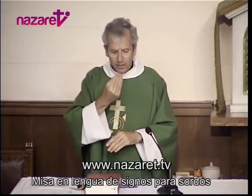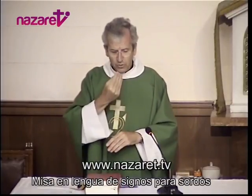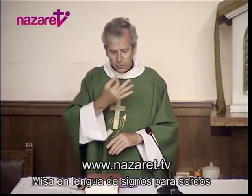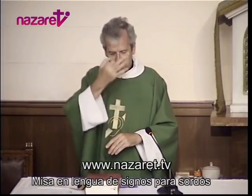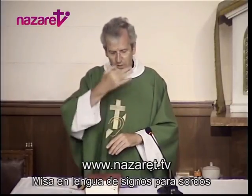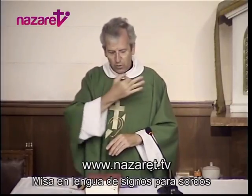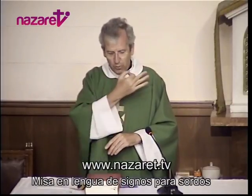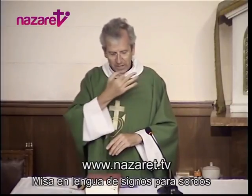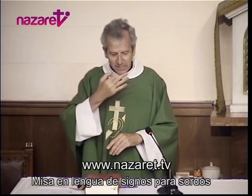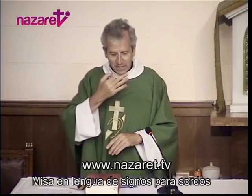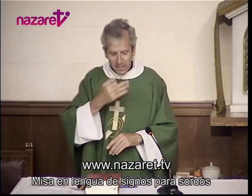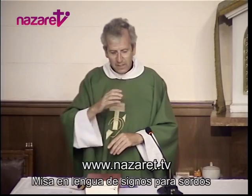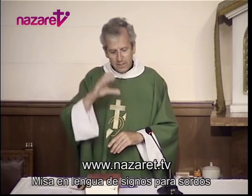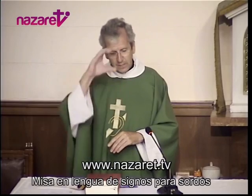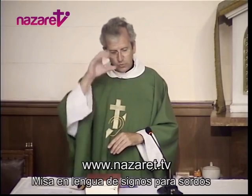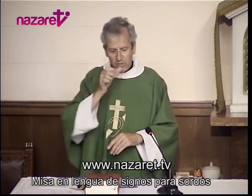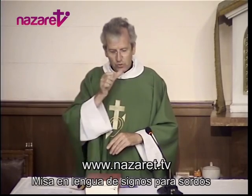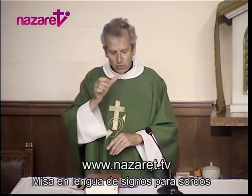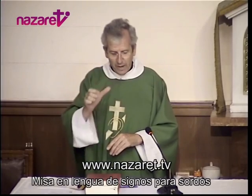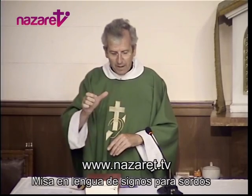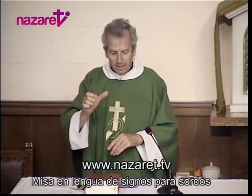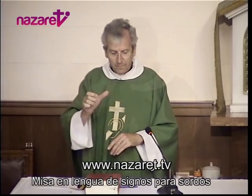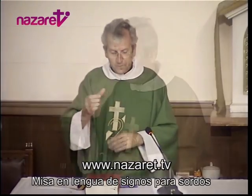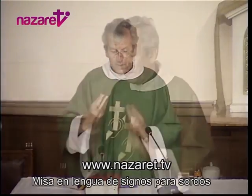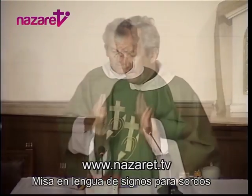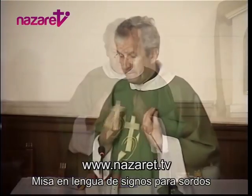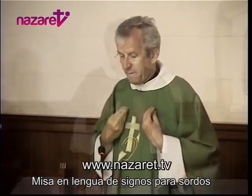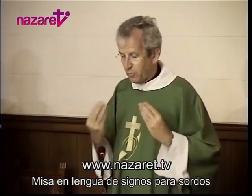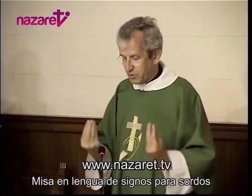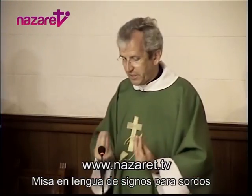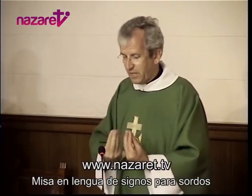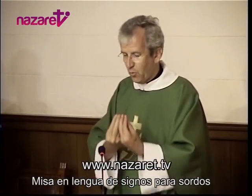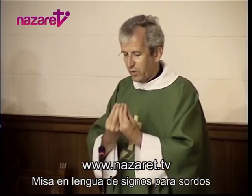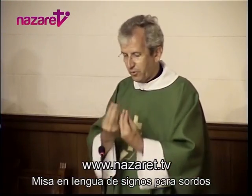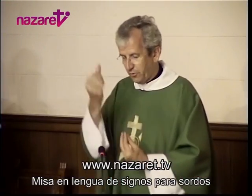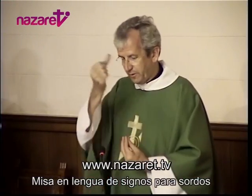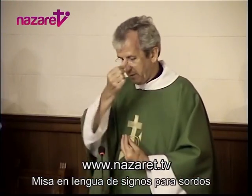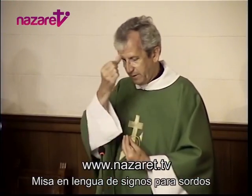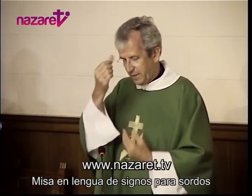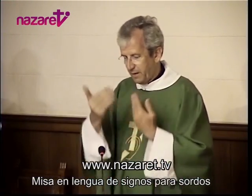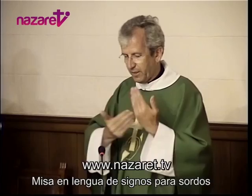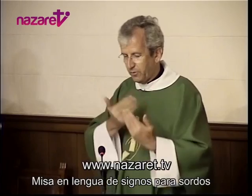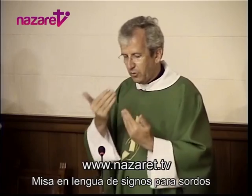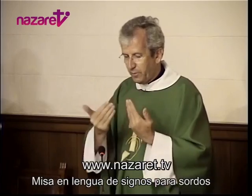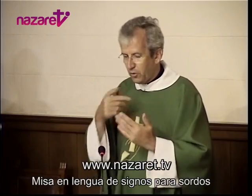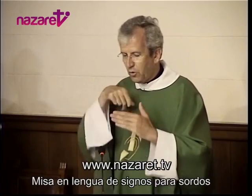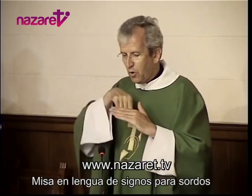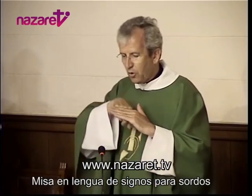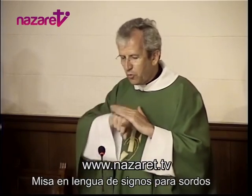alimentarnos con la Eucaristía y escuchando su palabra. Vivamos ese encuentro de celebración del domingo con un